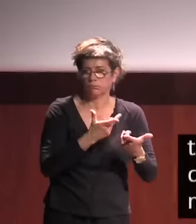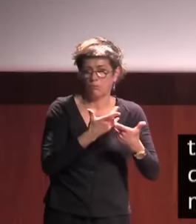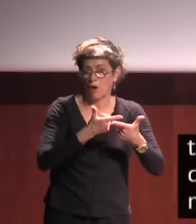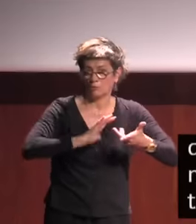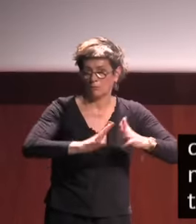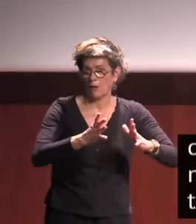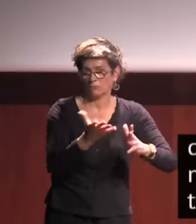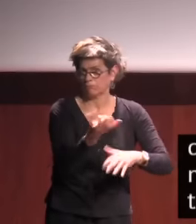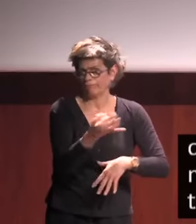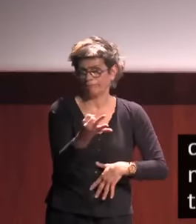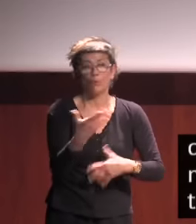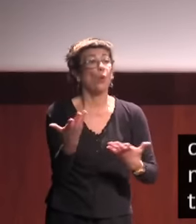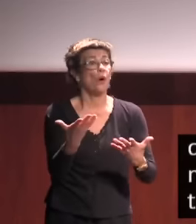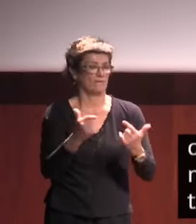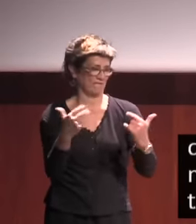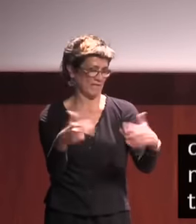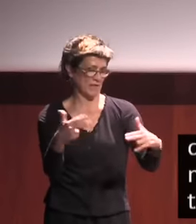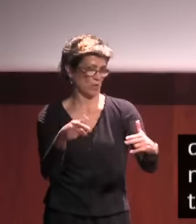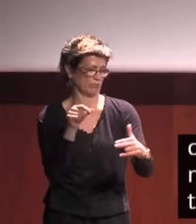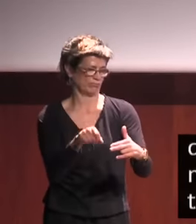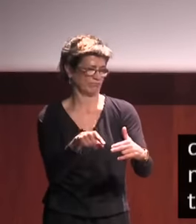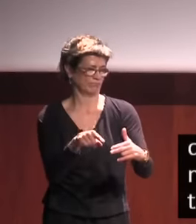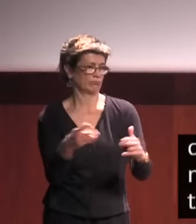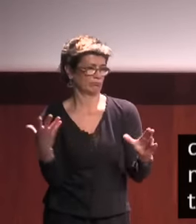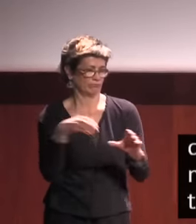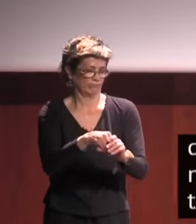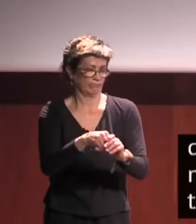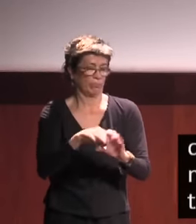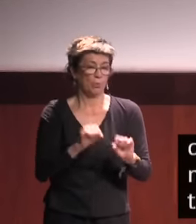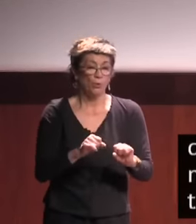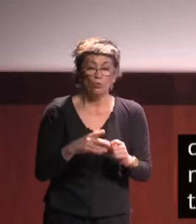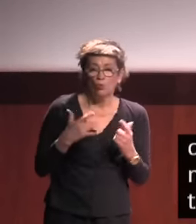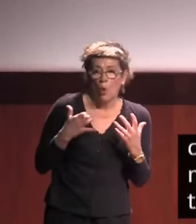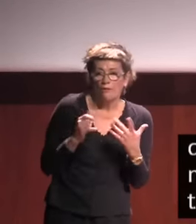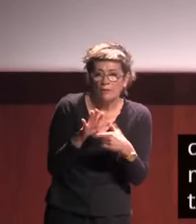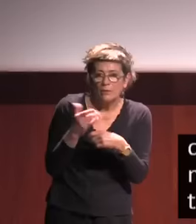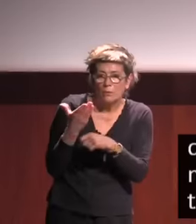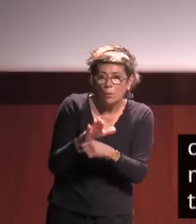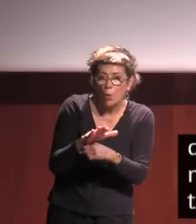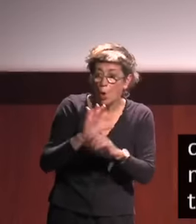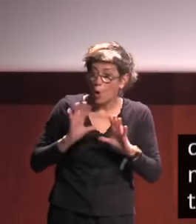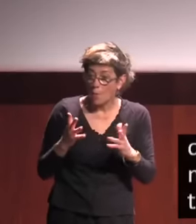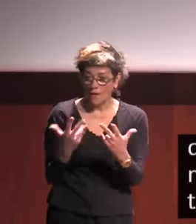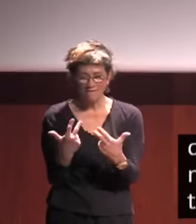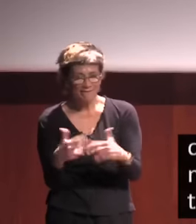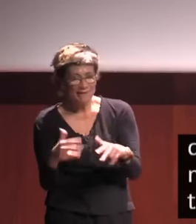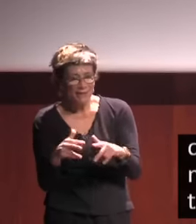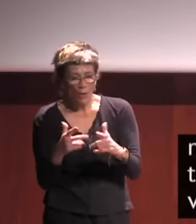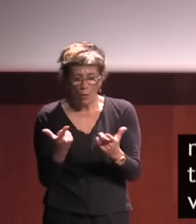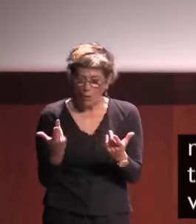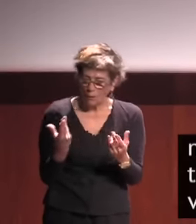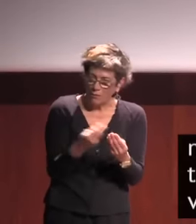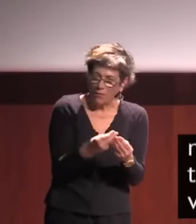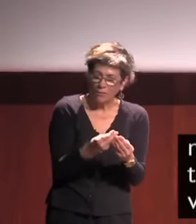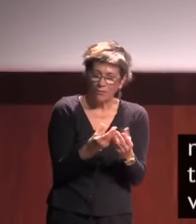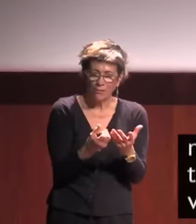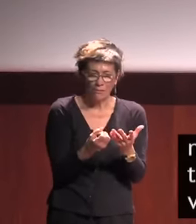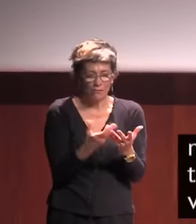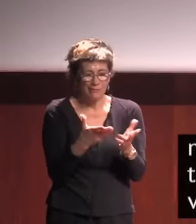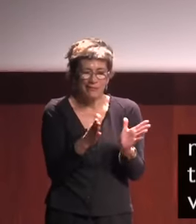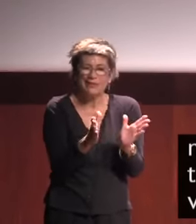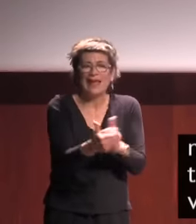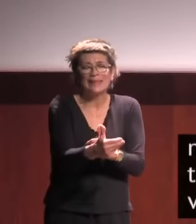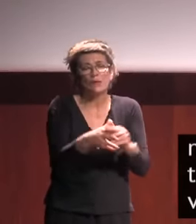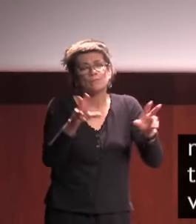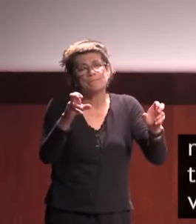des signes, la vidéo. Nous avons souhaité vous faire découvrir la façon dont la vidéo renouvelle la